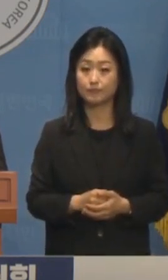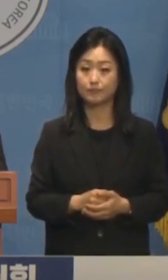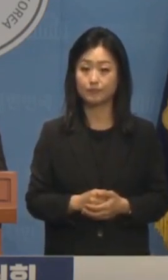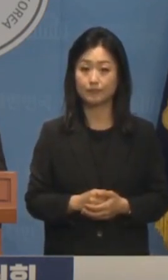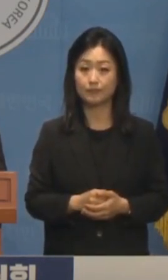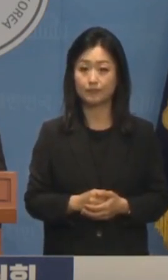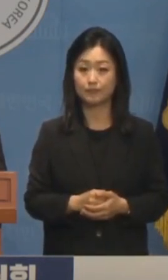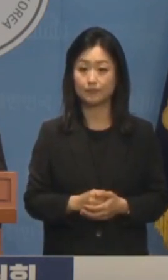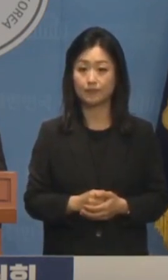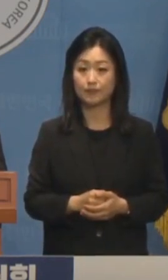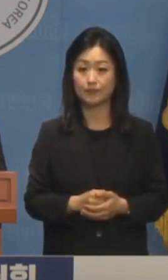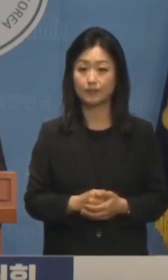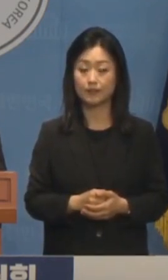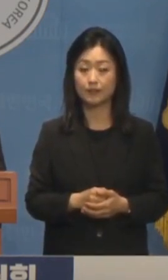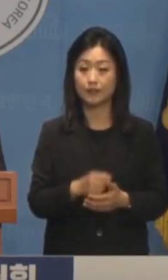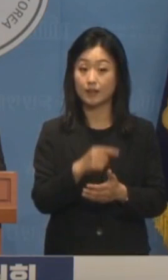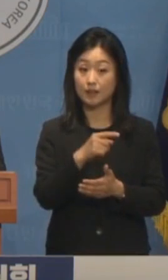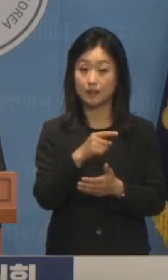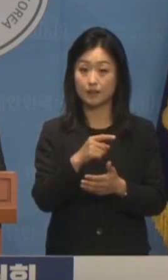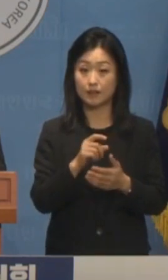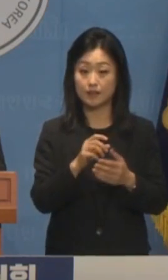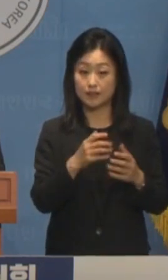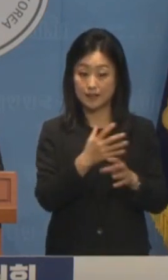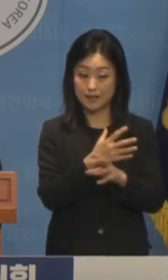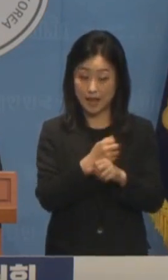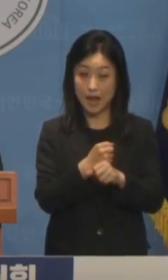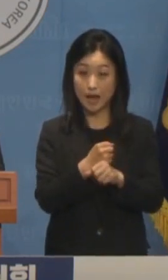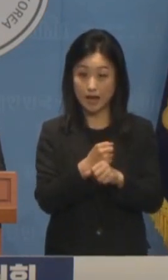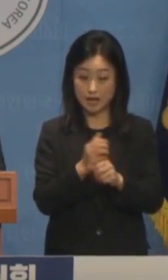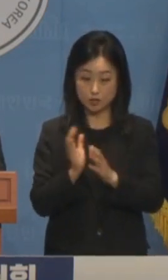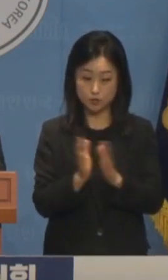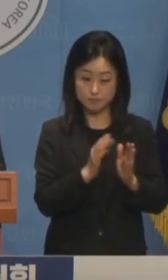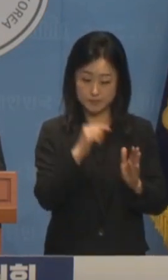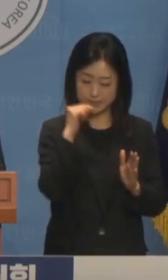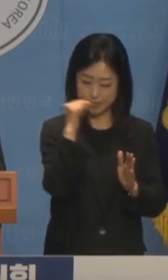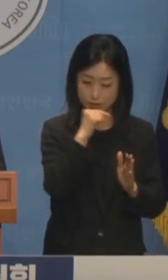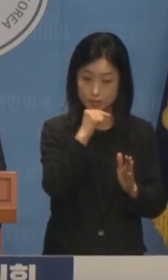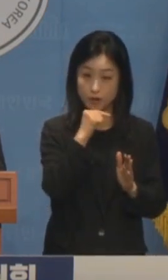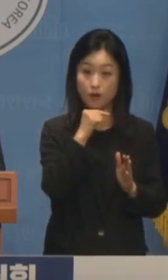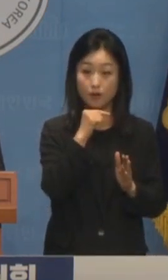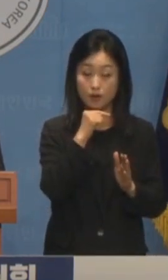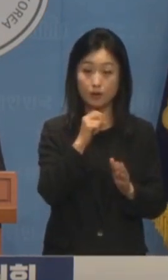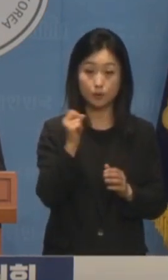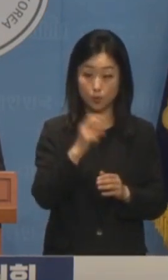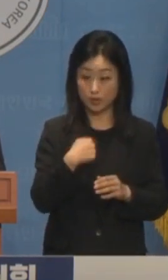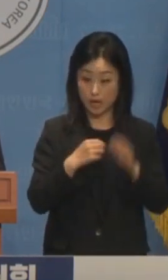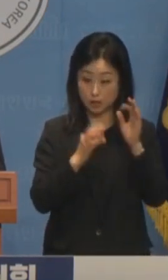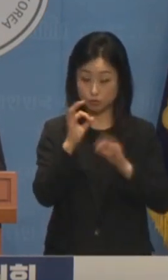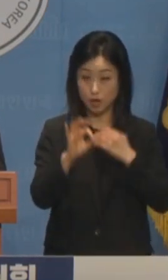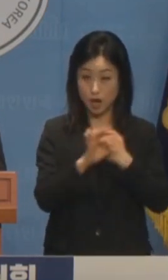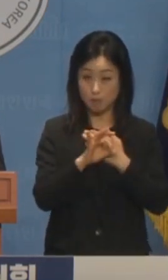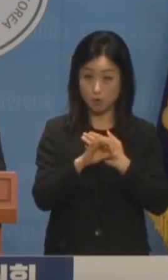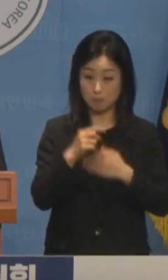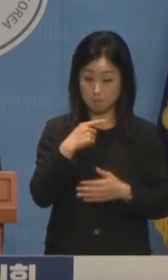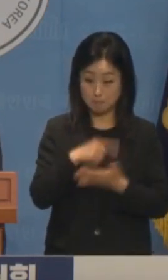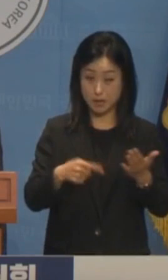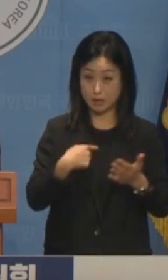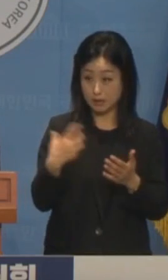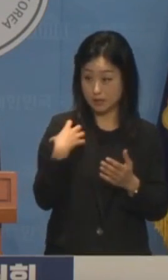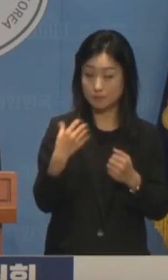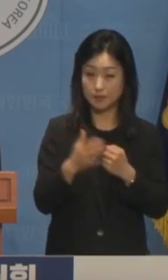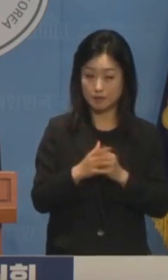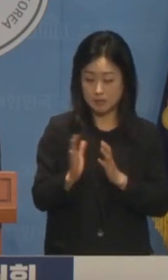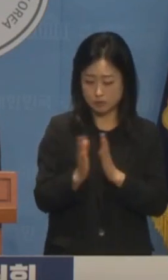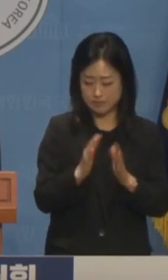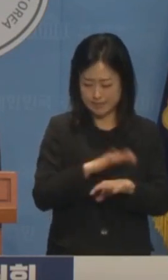때문에 저희는 이 준비를 굉장히 철저하게 하고 많은 비용과 인원을 투입하고 이걸 준비하였습니다.